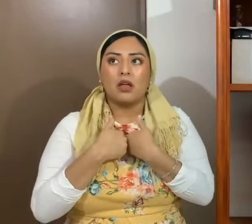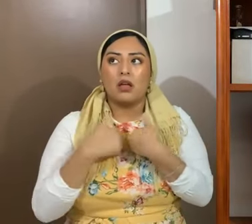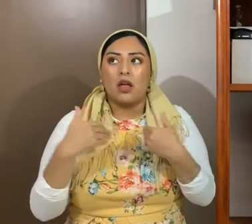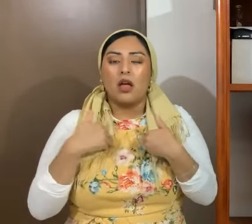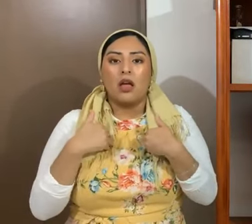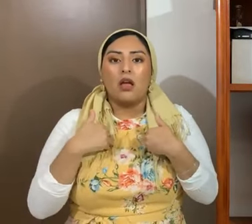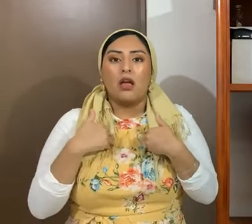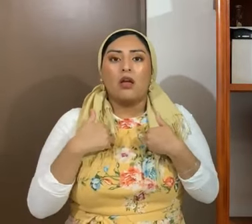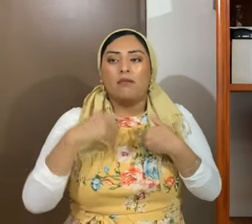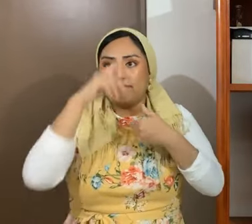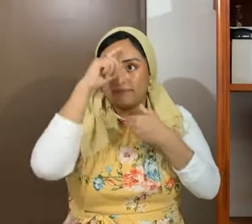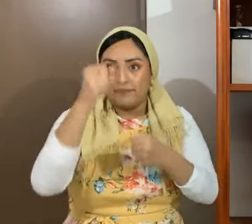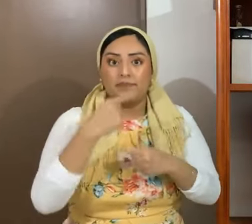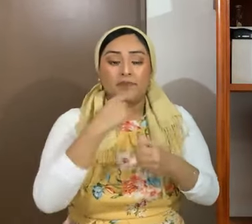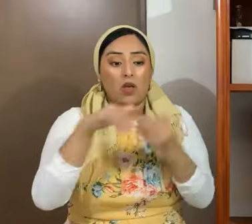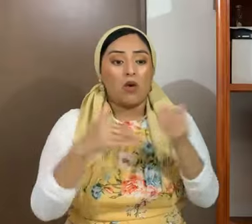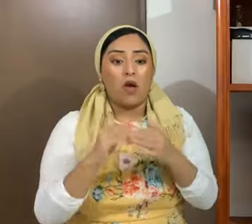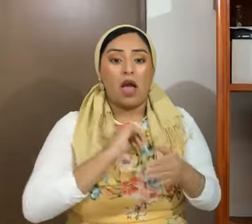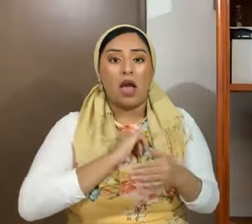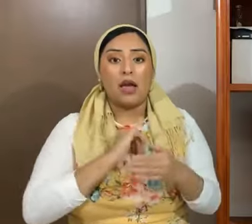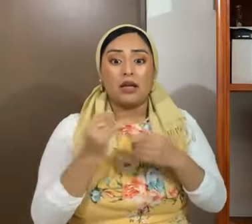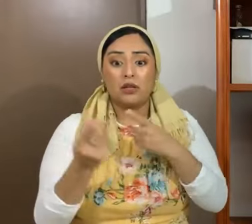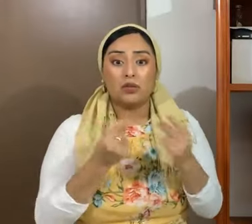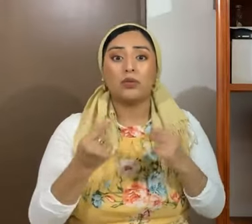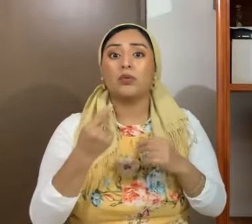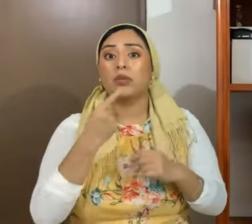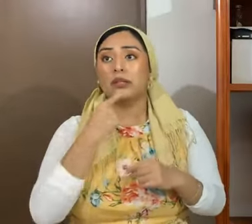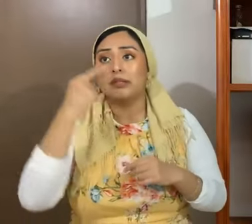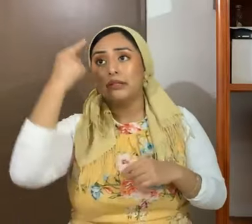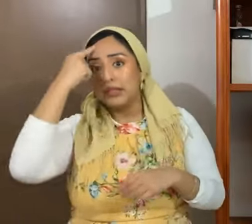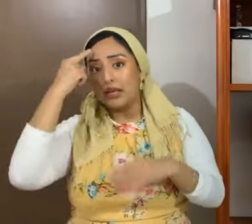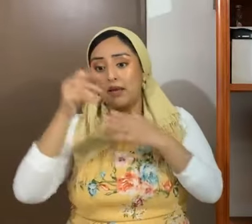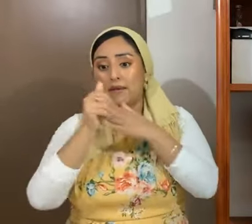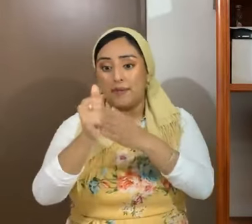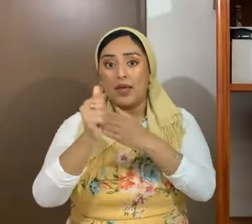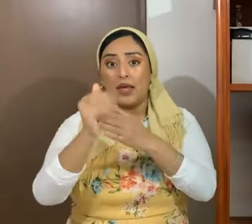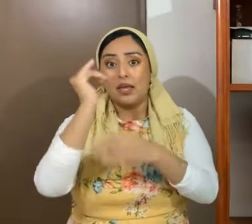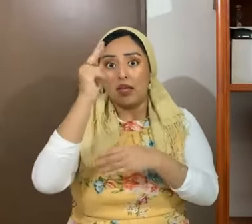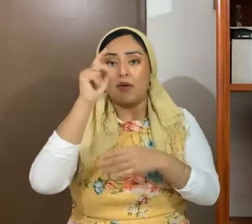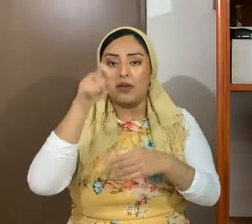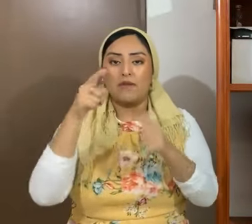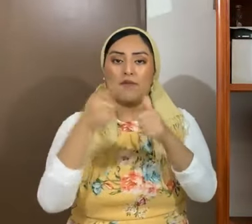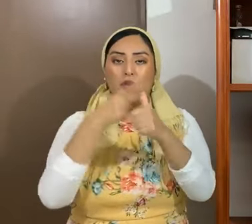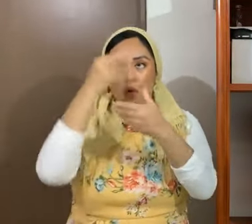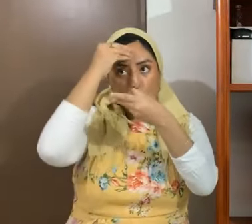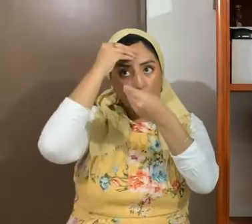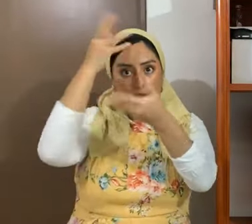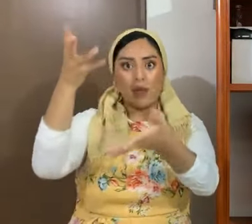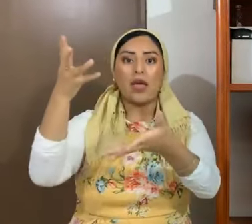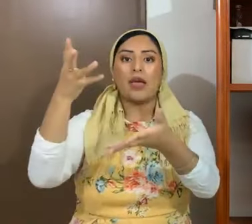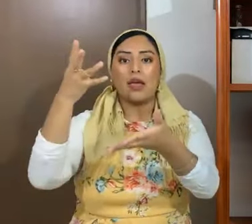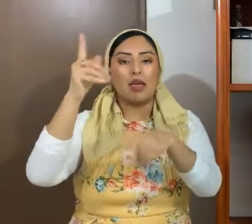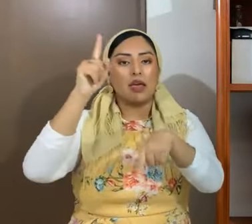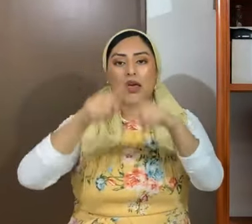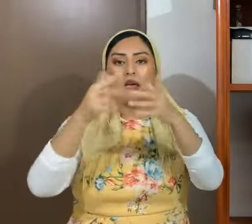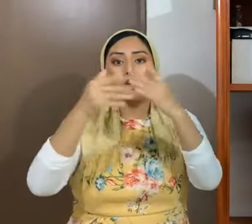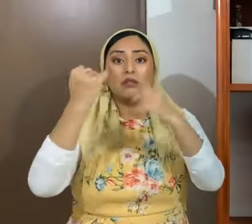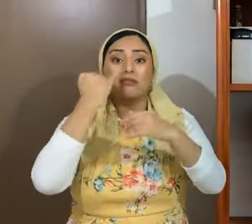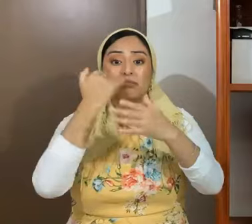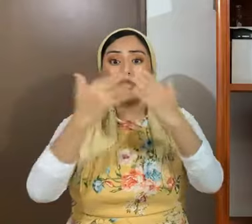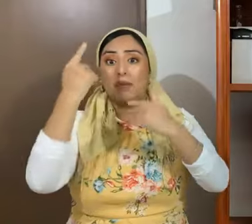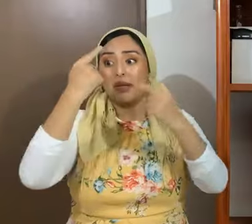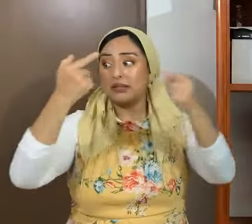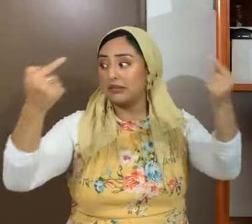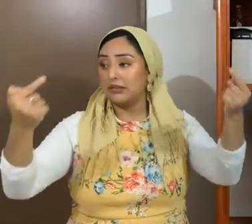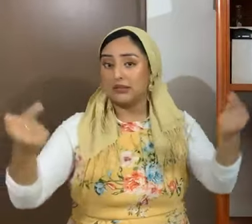esa confianza, de decir, sí, todo lo que yo haga, piense y diga, sea dirigido por Yahweh, hay que obedecerlo. No puede alguien que esté en pecado